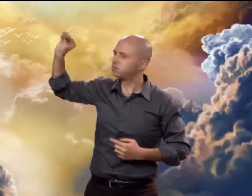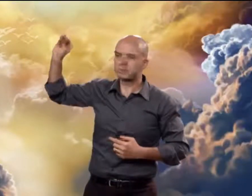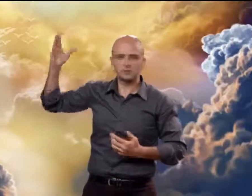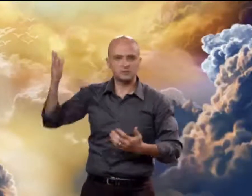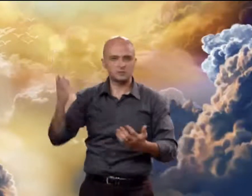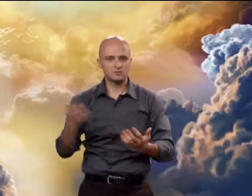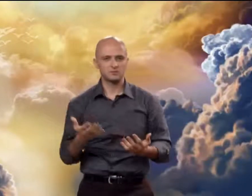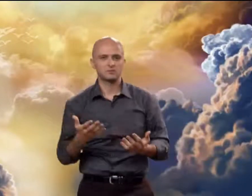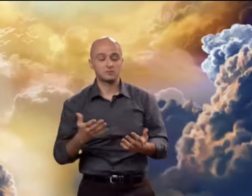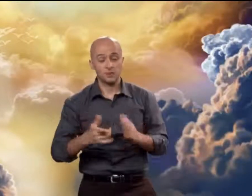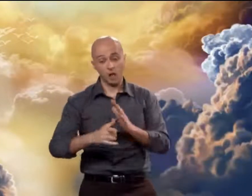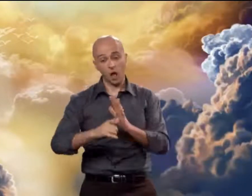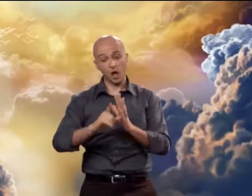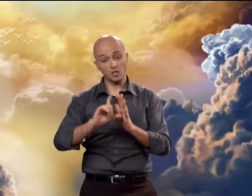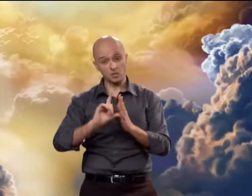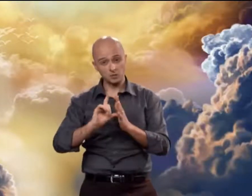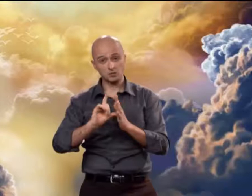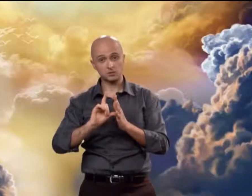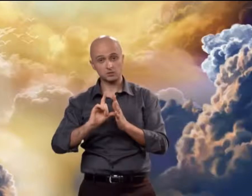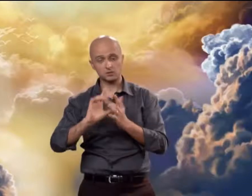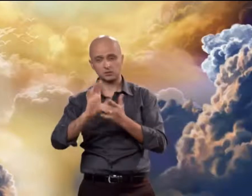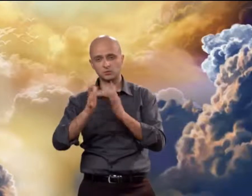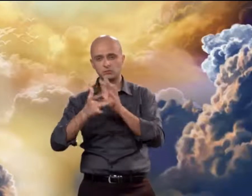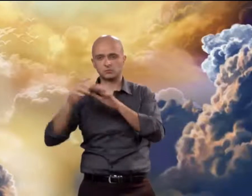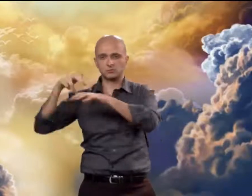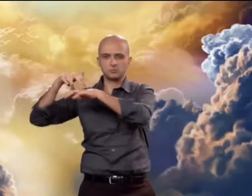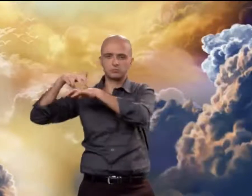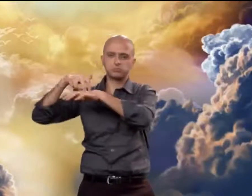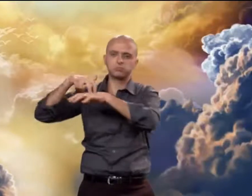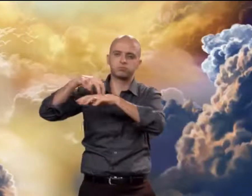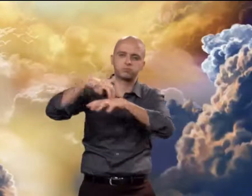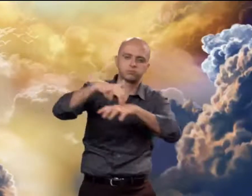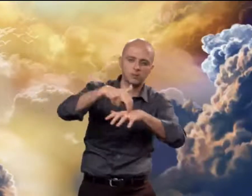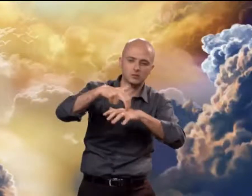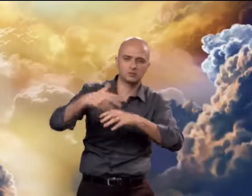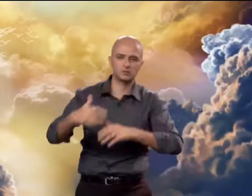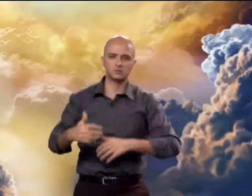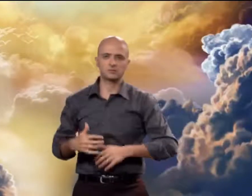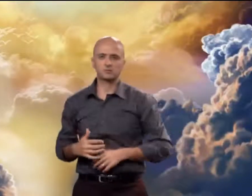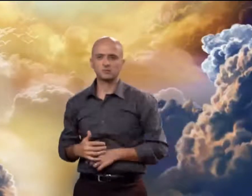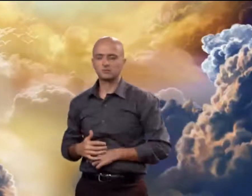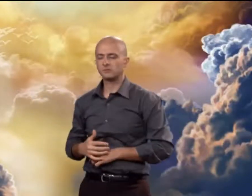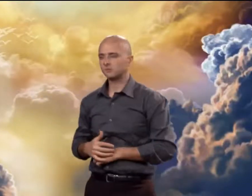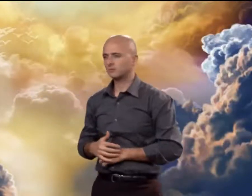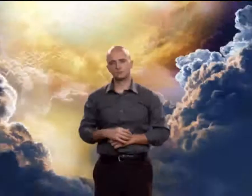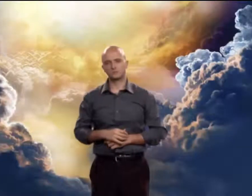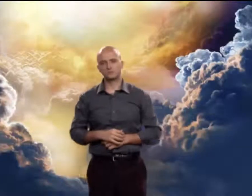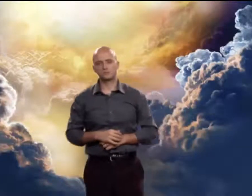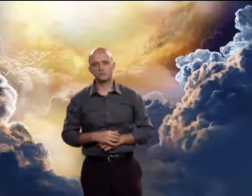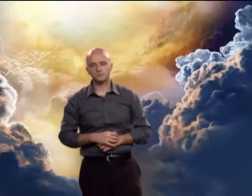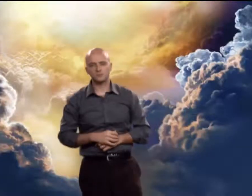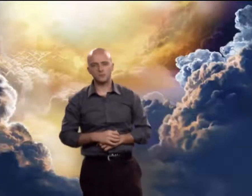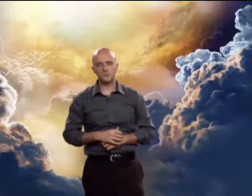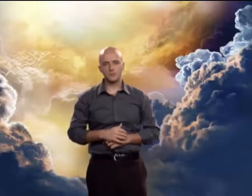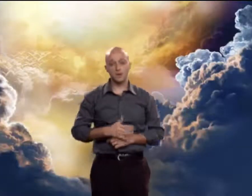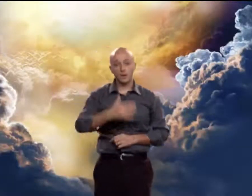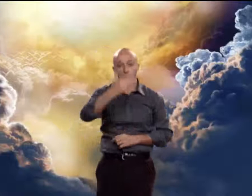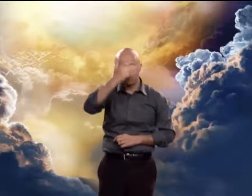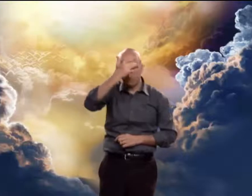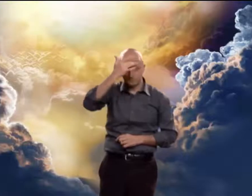seu Deus, pois Ele é misericordioso e compassivo, muito paciente e cheio de amor. A fim de reunir um povo para estar preparado